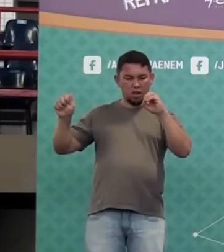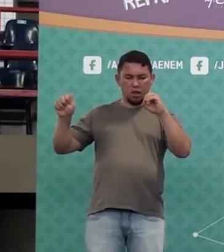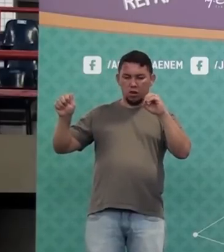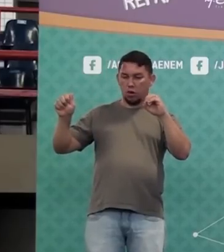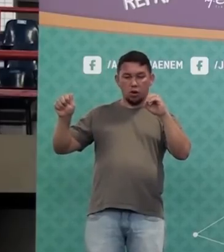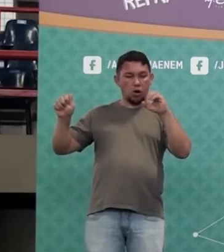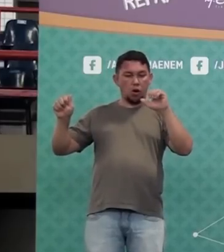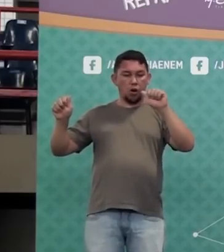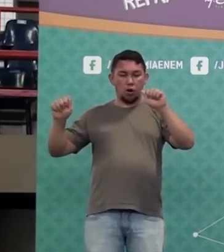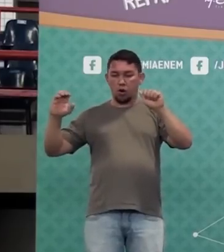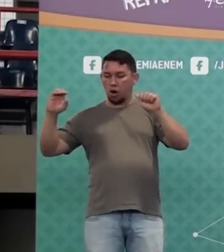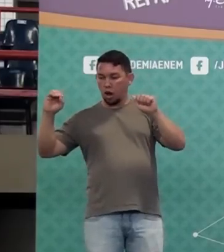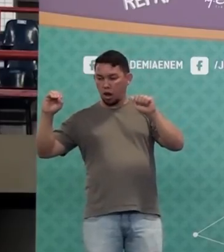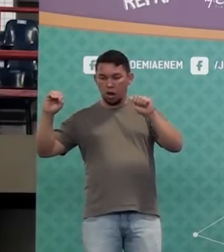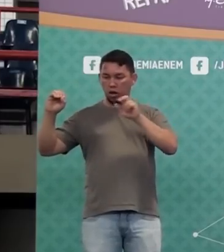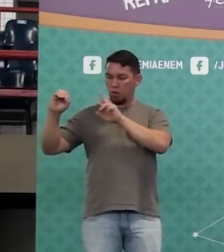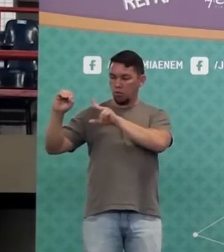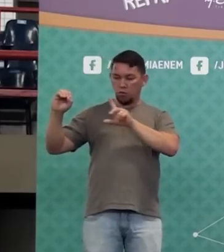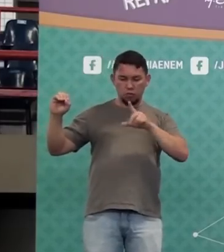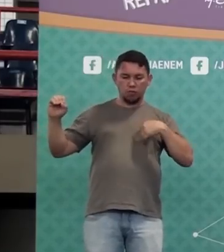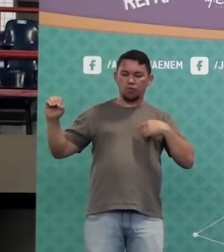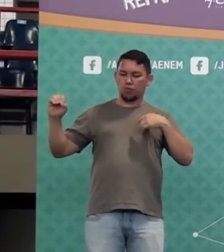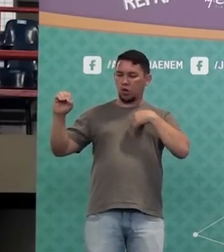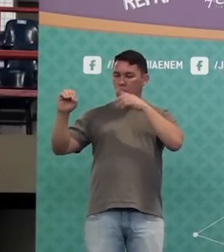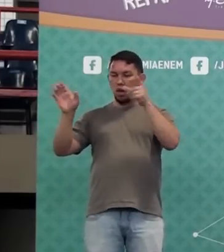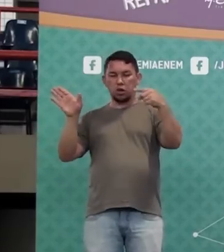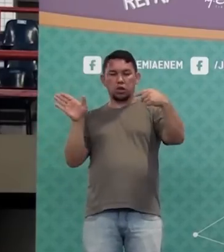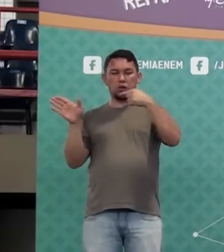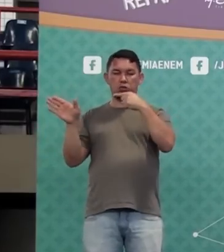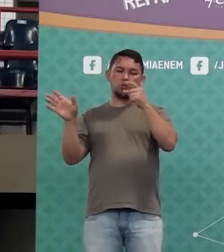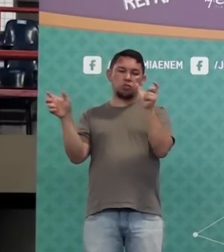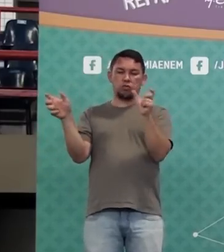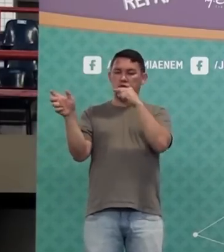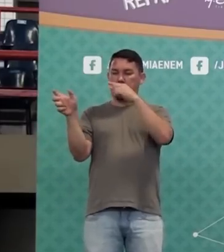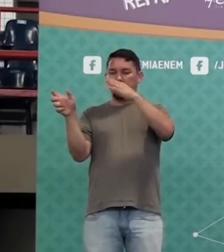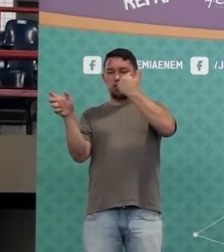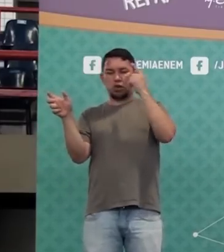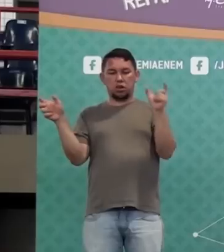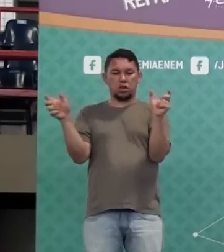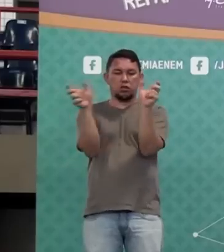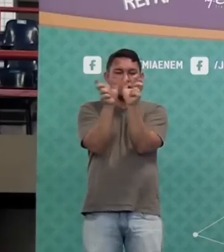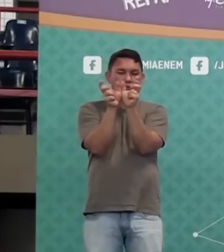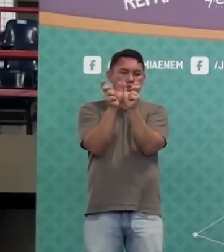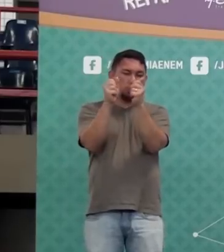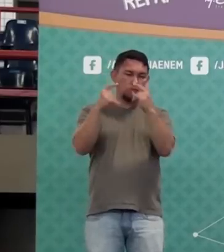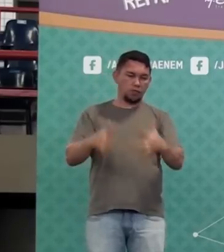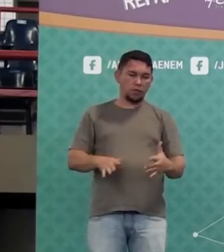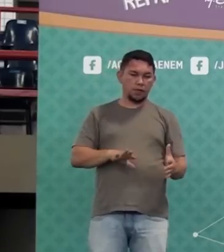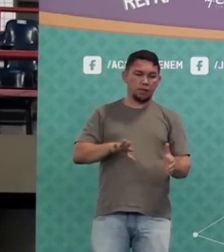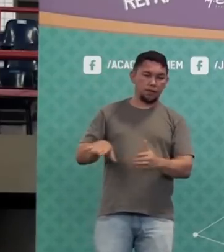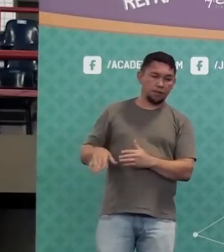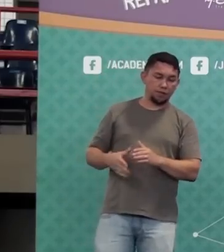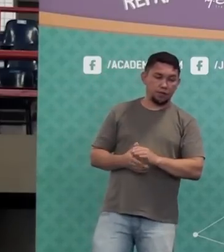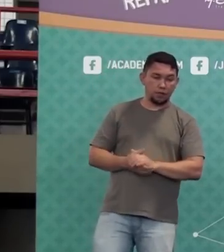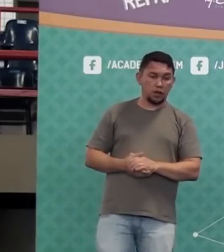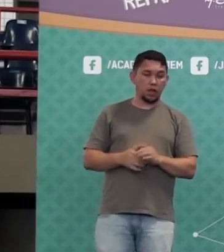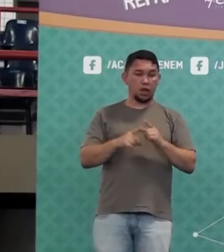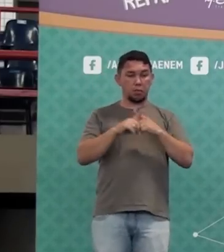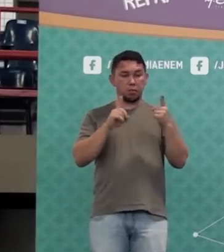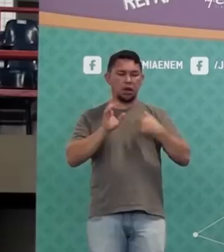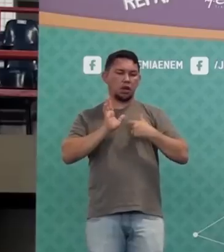diferentes, não haverá mais o hífen. Tudo claro? Eu dei até o exemplo da infraestrutura.